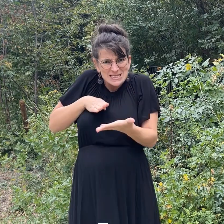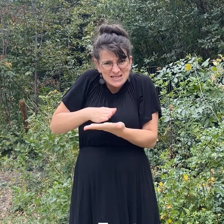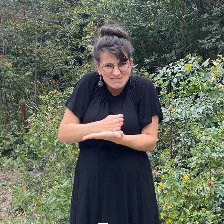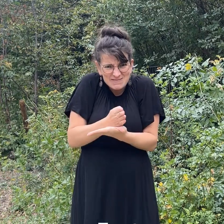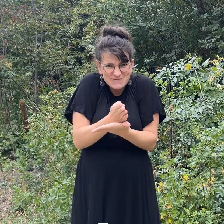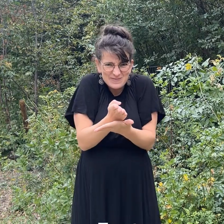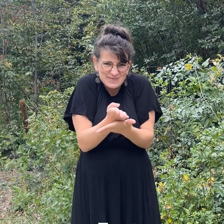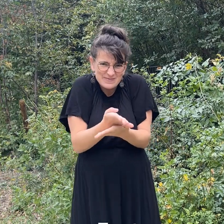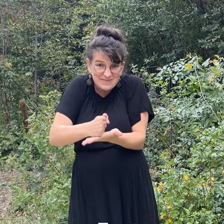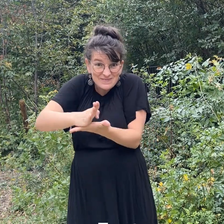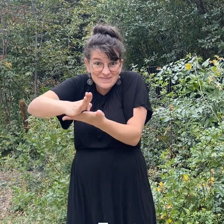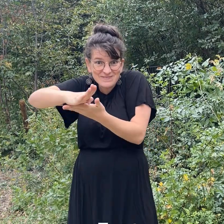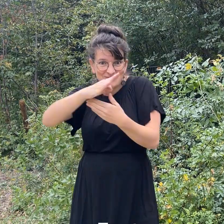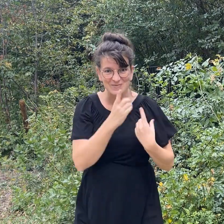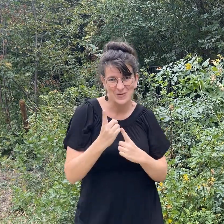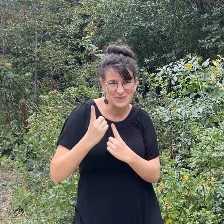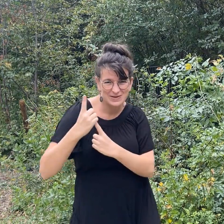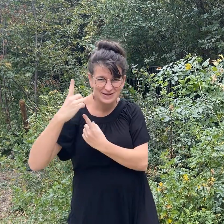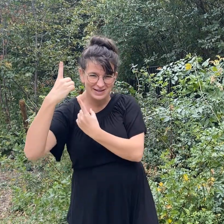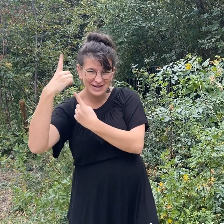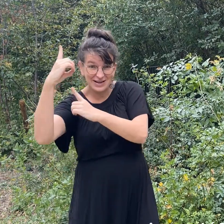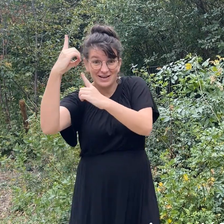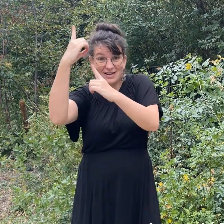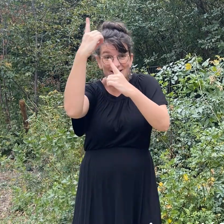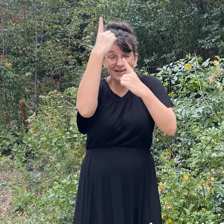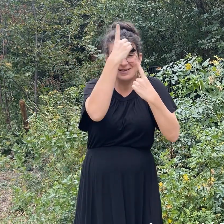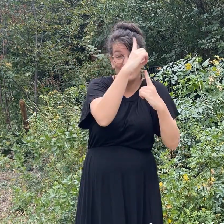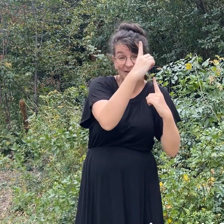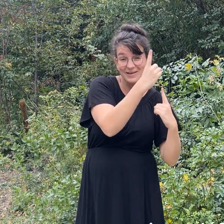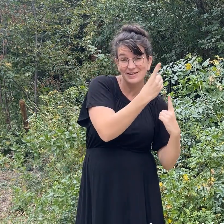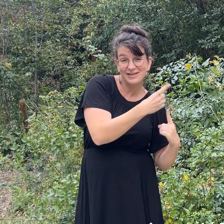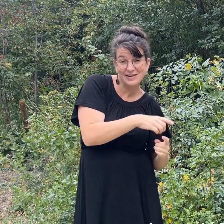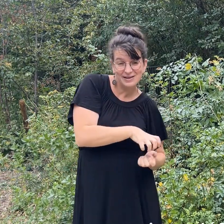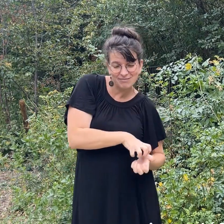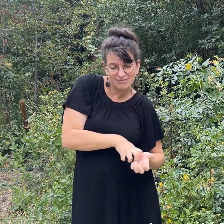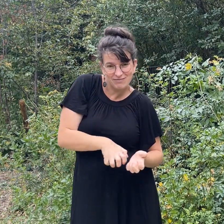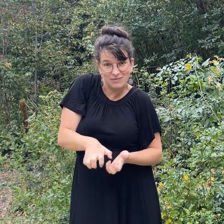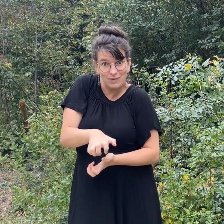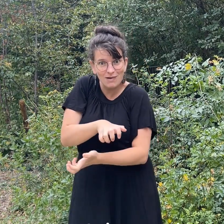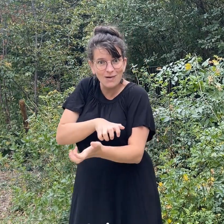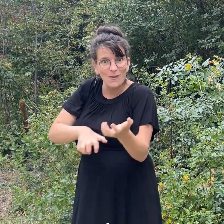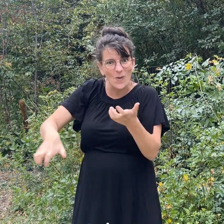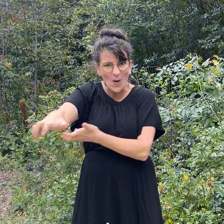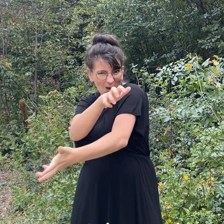casser le cul, savoir se défendre et